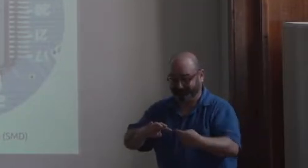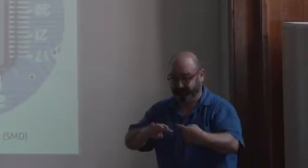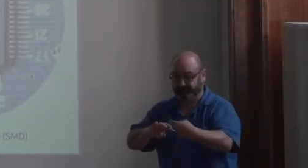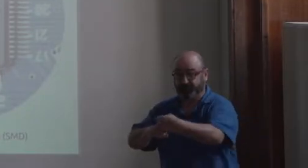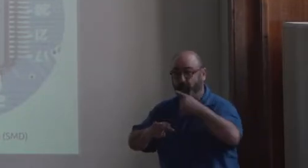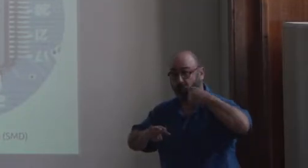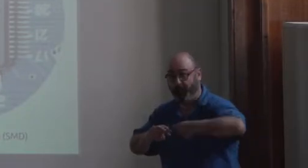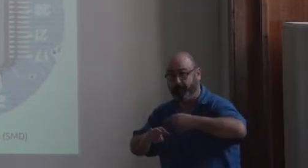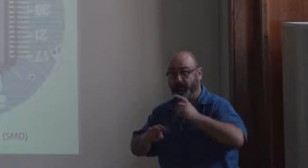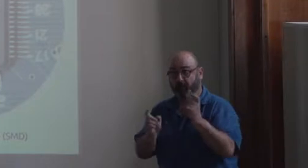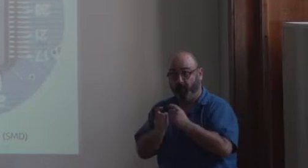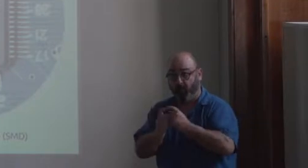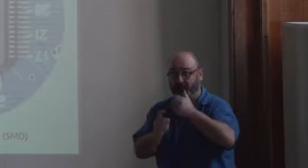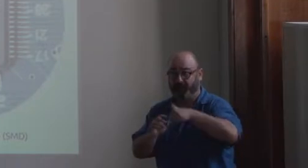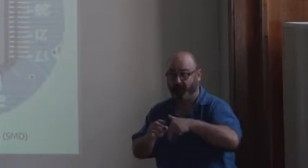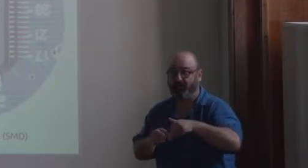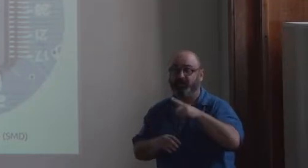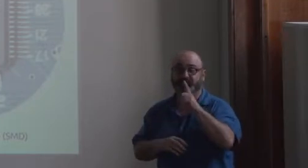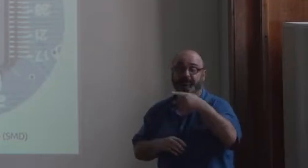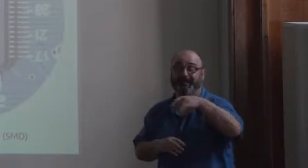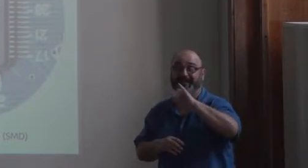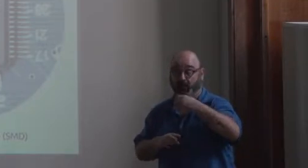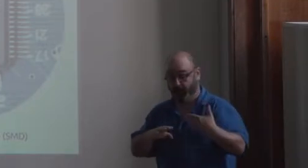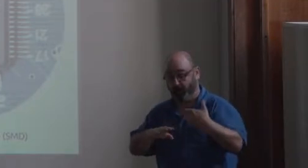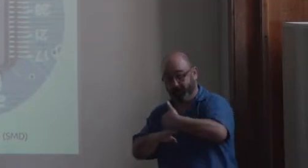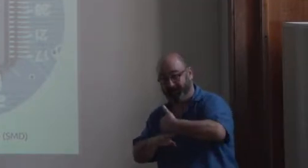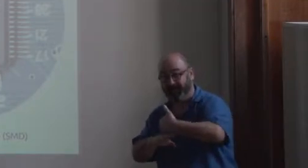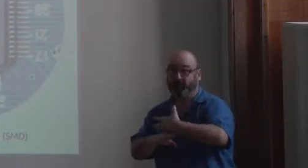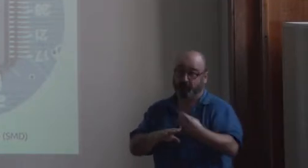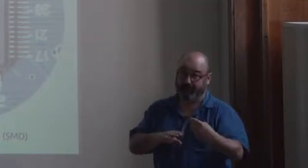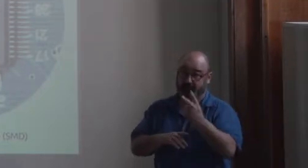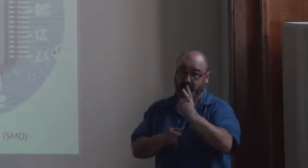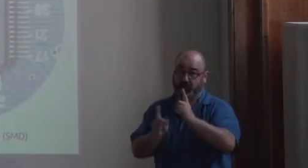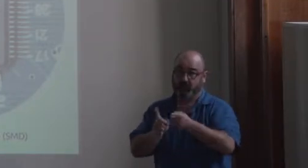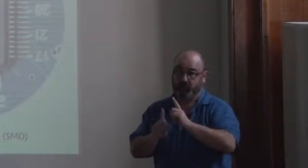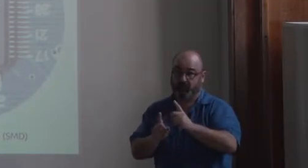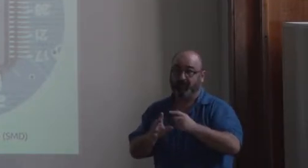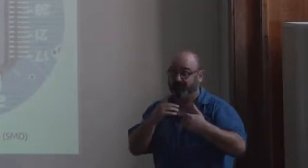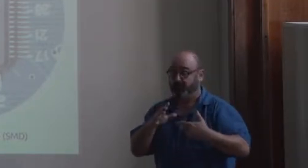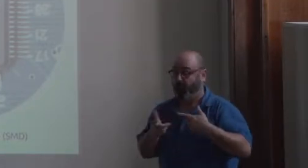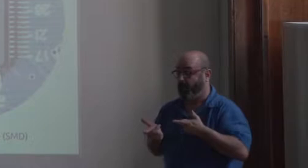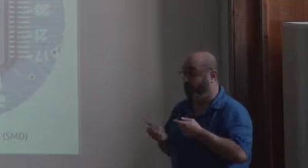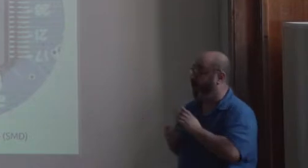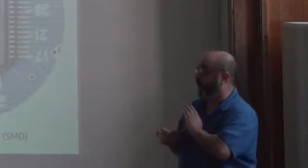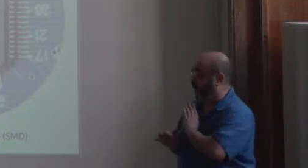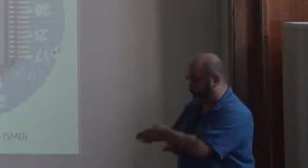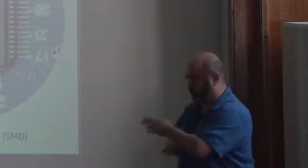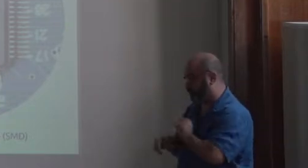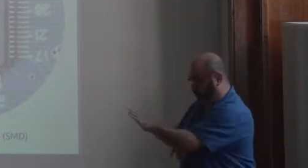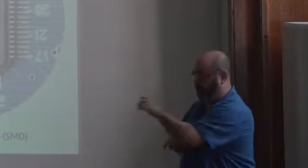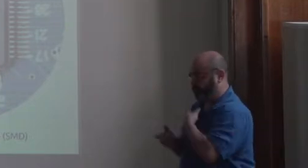l'électricité ou pas dessus. Alors c'est GPIO ou input, c'est-à-dire qu'on peut, mesurer, voir s'il y a de l'électricité ou pas